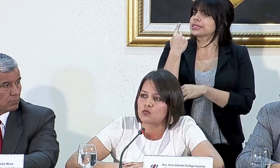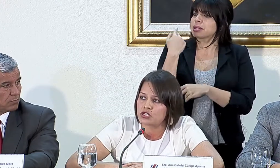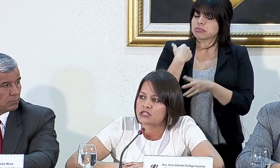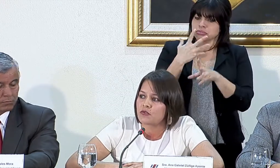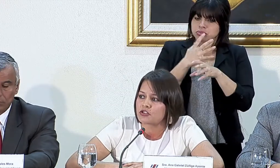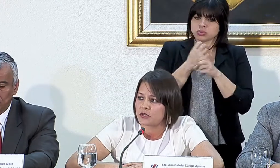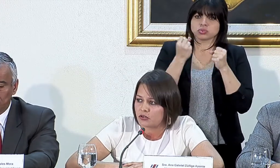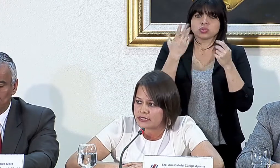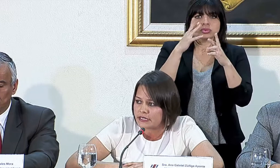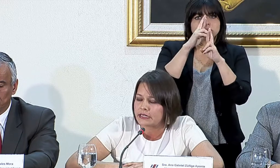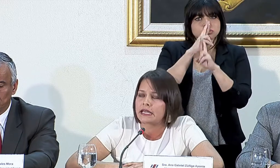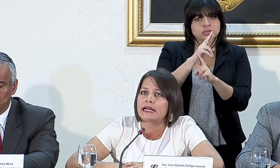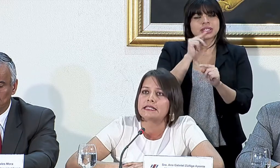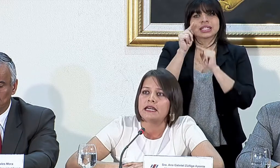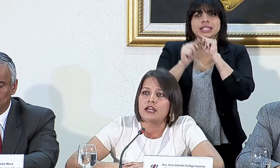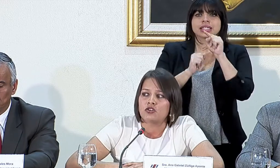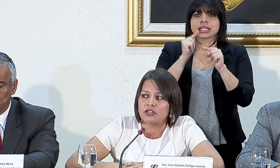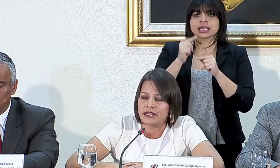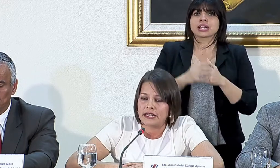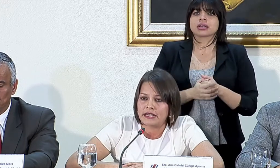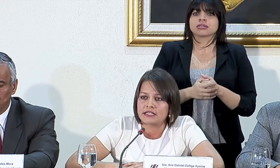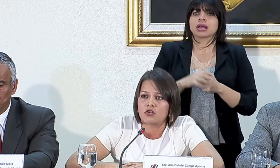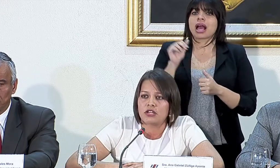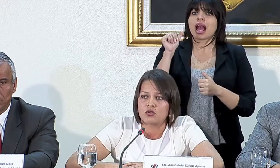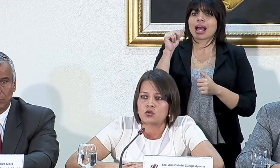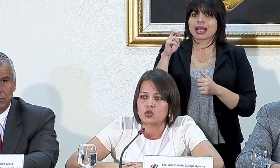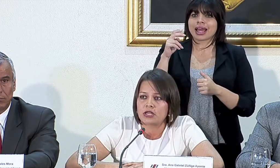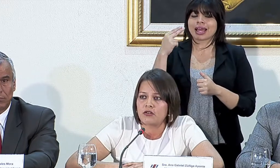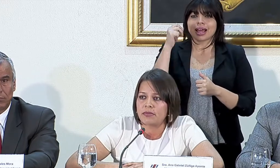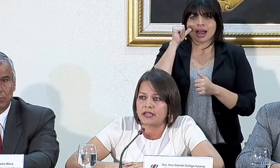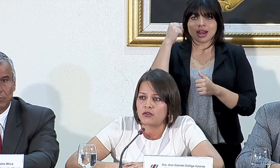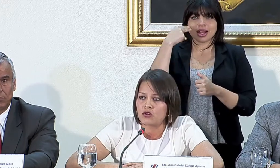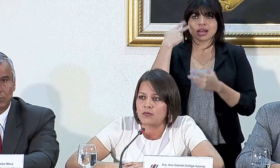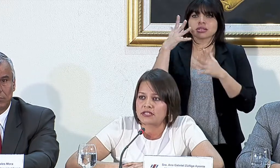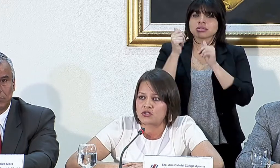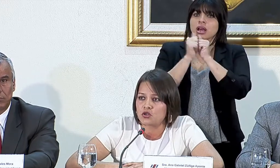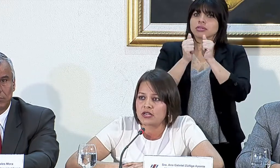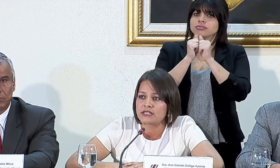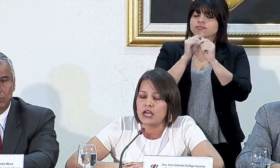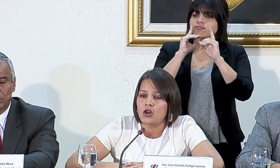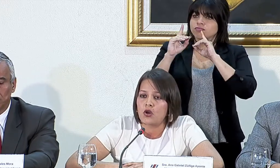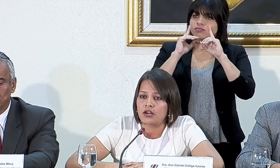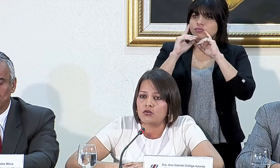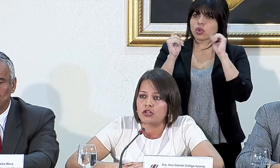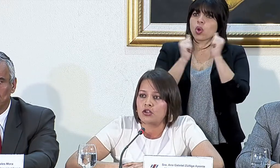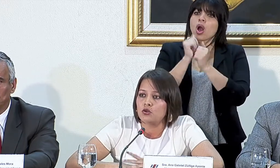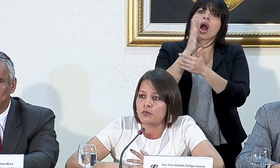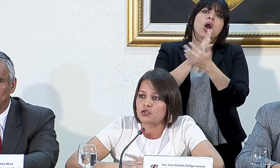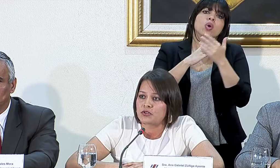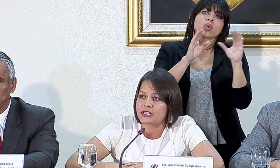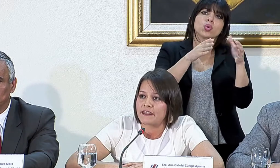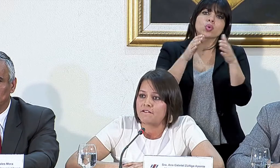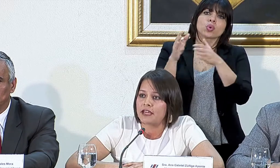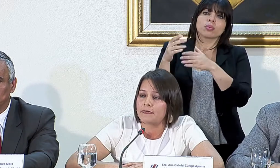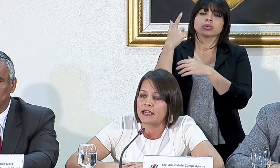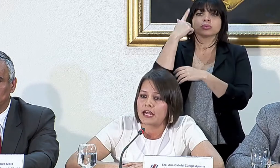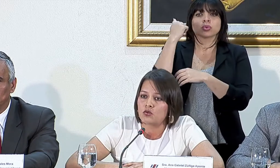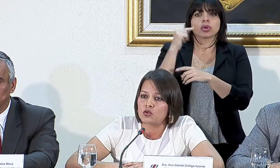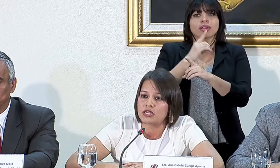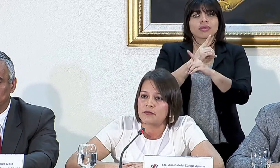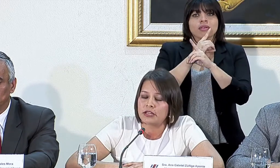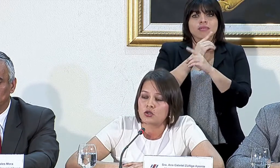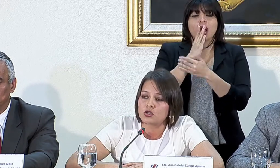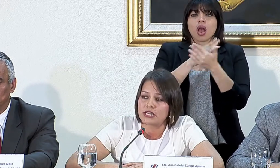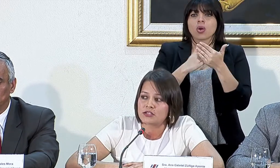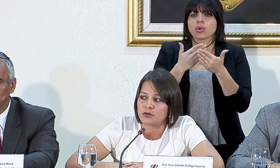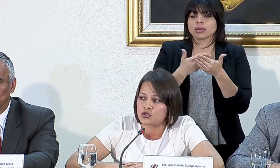recibimos con muchísimo respeto las críticas. Doña Ana Elena Chacón incluso nos ha acompañado en conversaciones con algunos de los grupos pues, que defienden